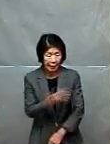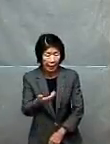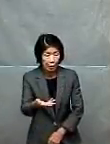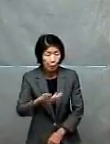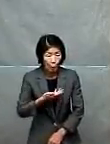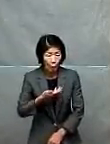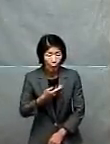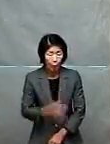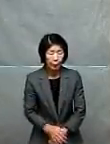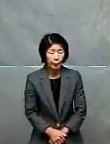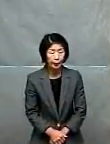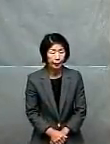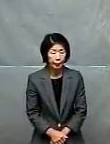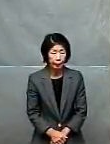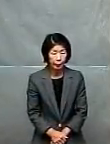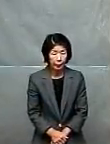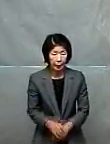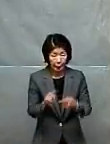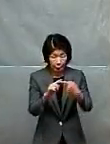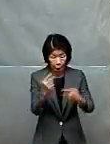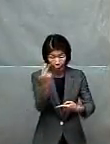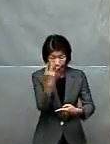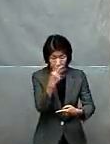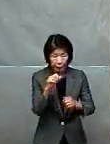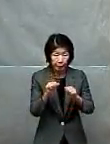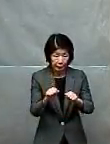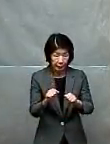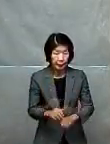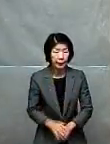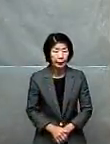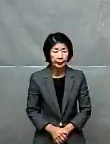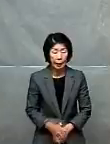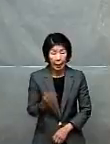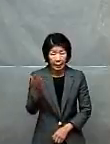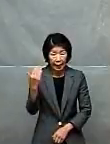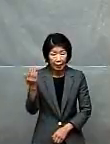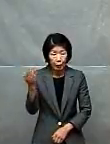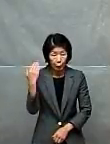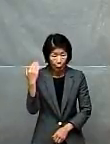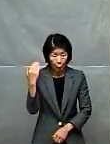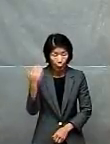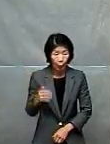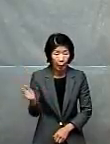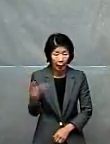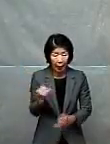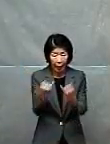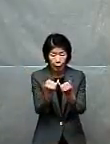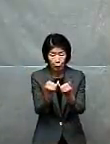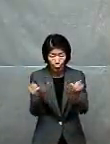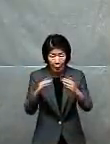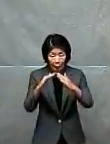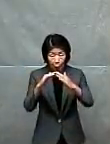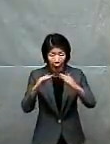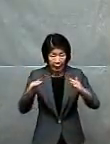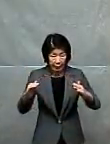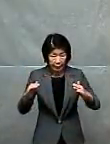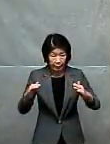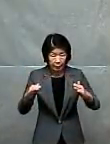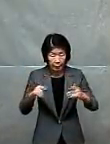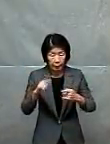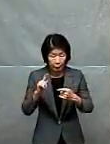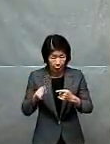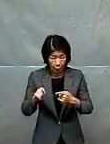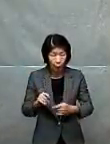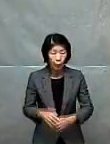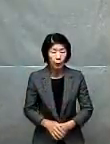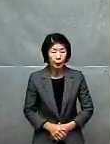はい、すいません一点確認ですけれども、 はい、 先ほど来出ている女性の会というのと、 は